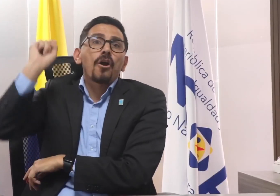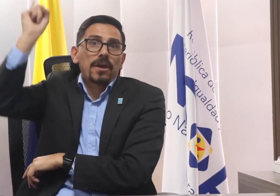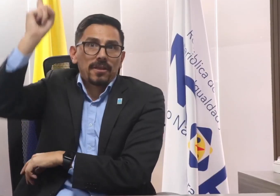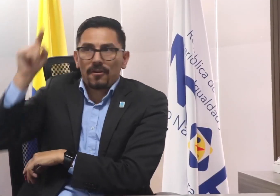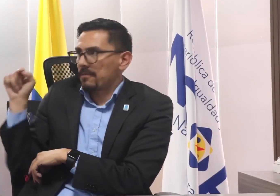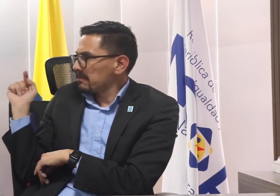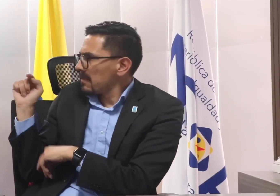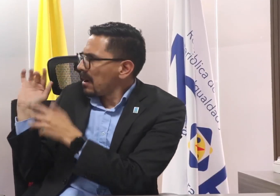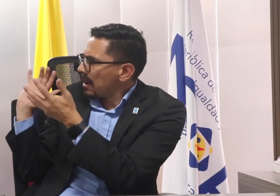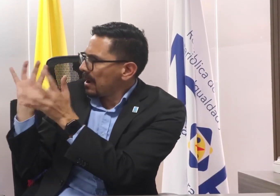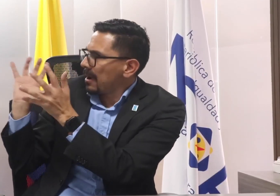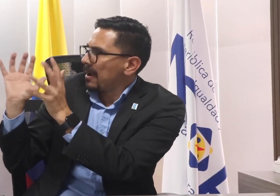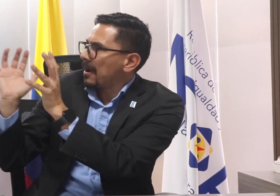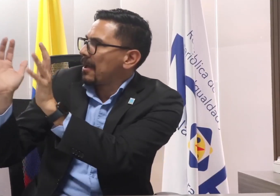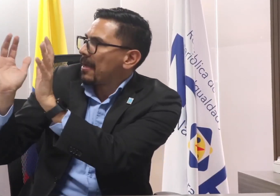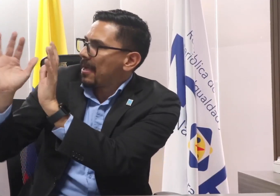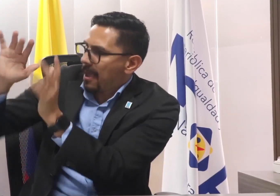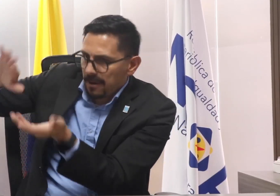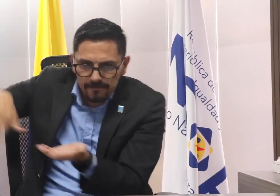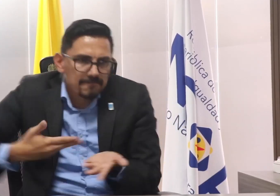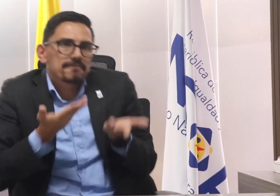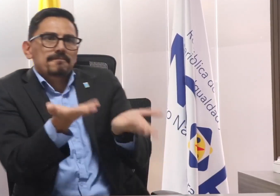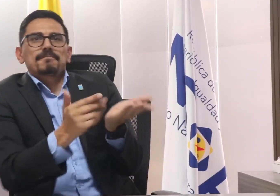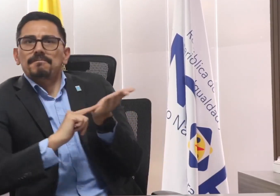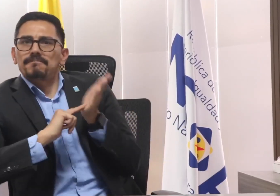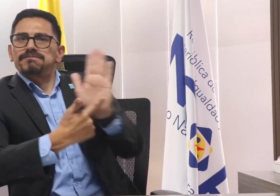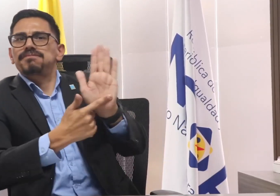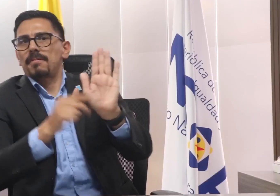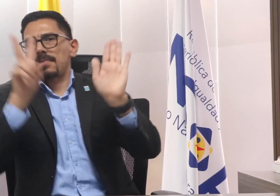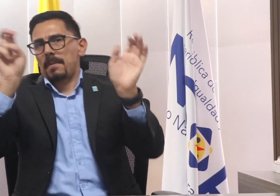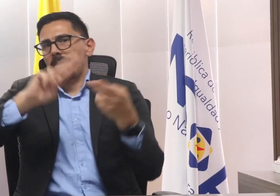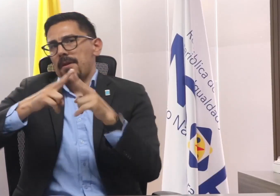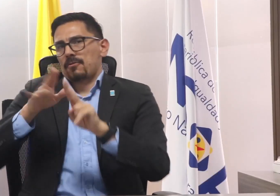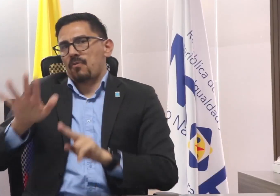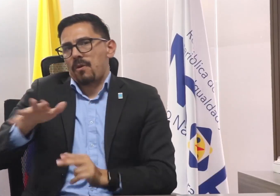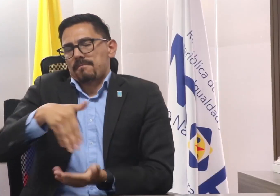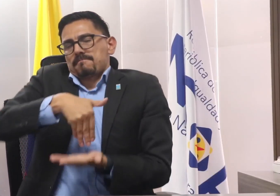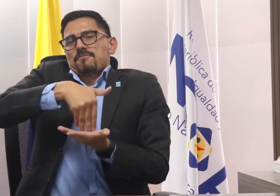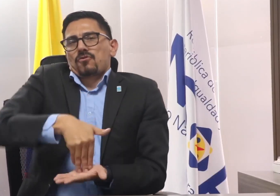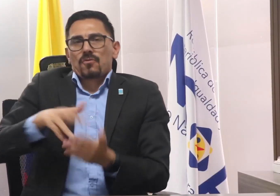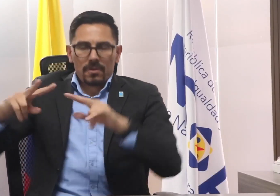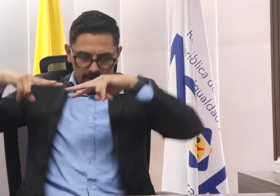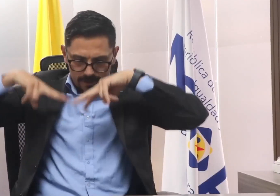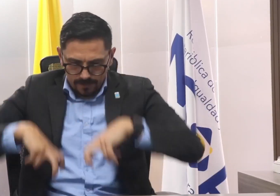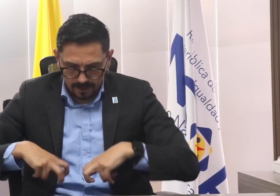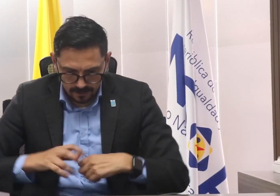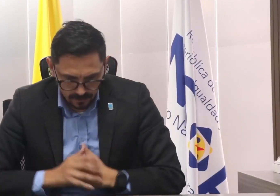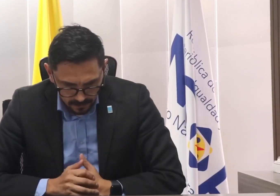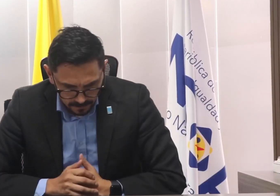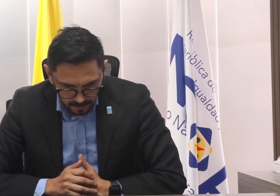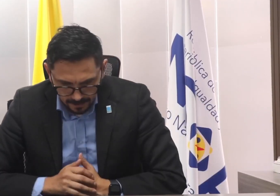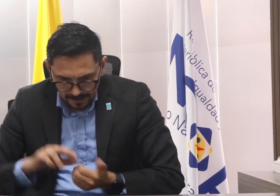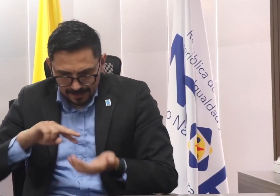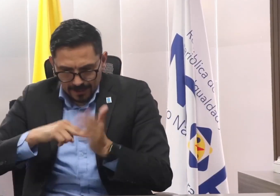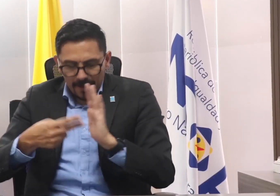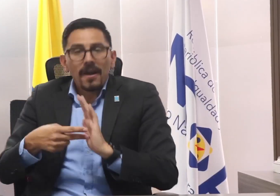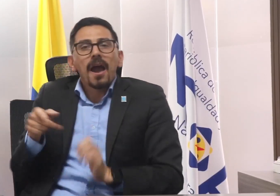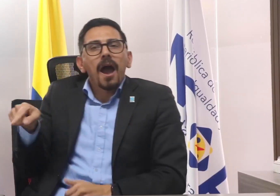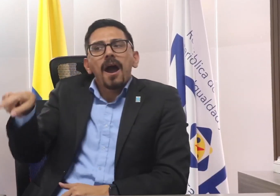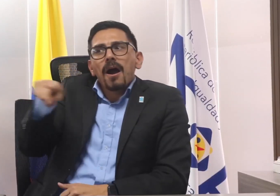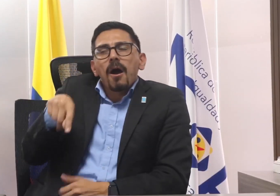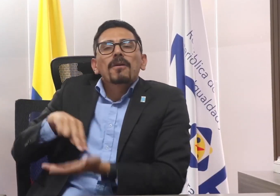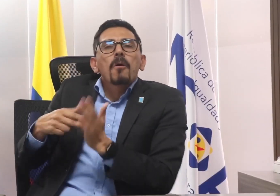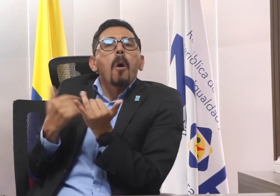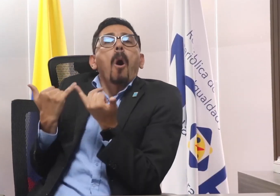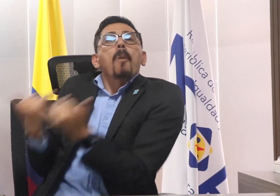sordo en el mundo. Esto alimenta el debate dentro de la comunidad sorda y nos